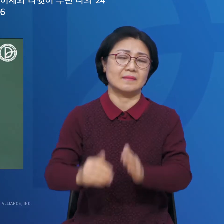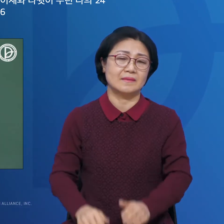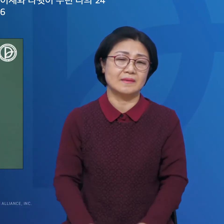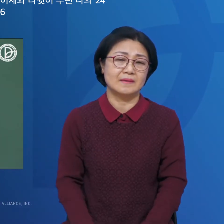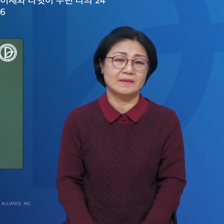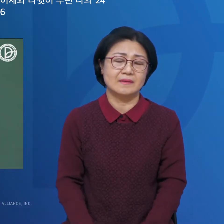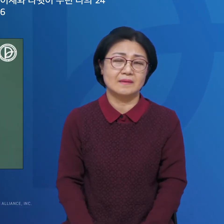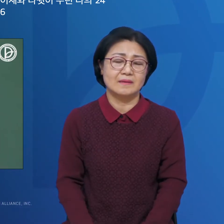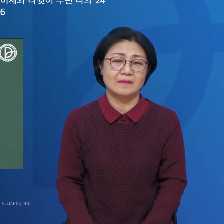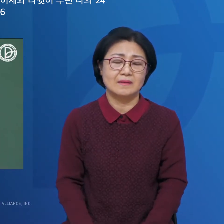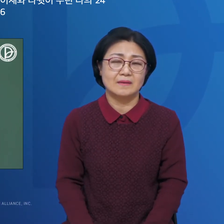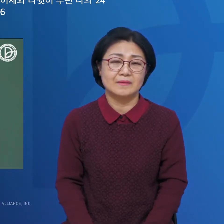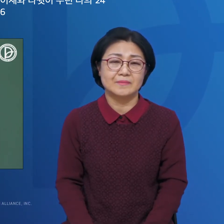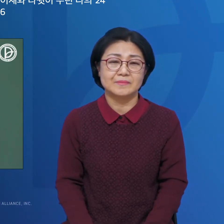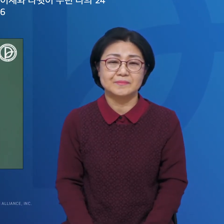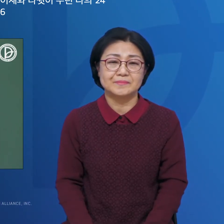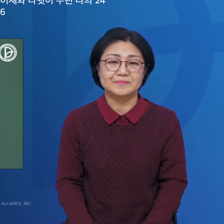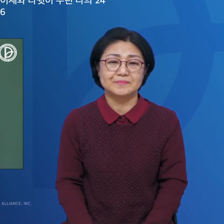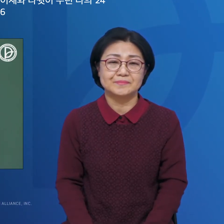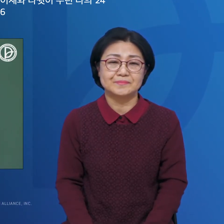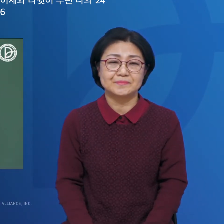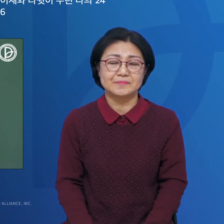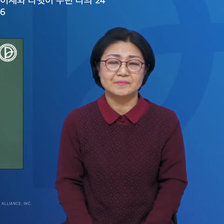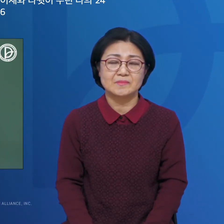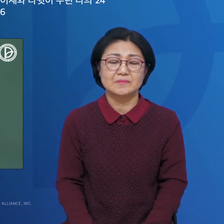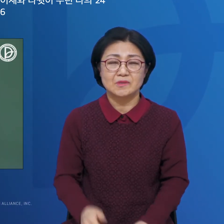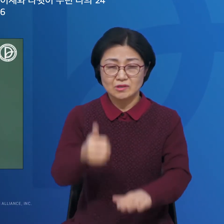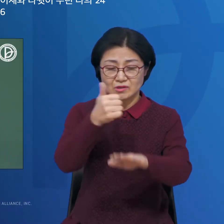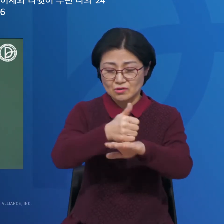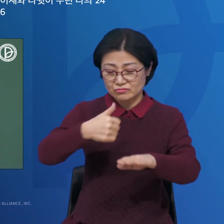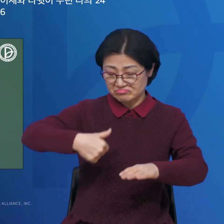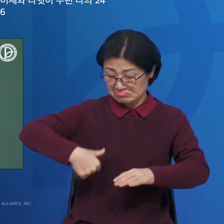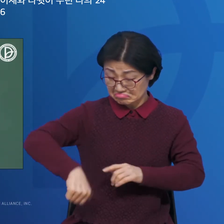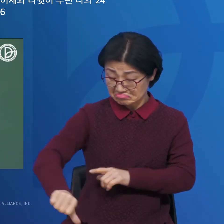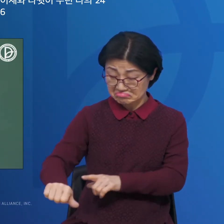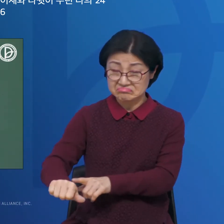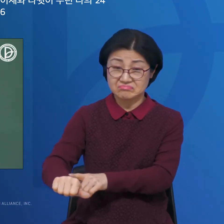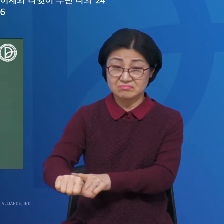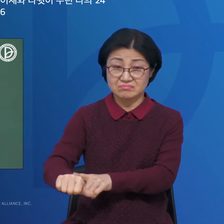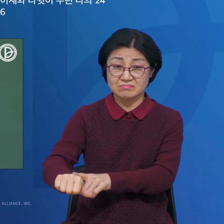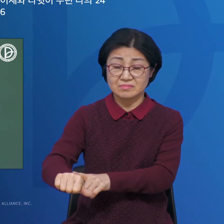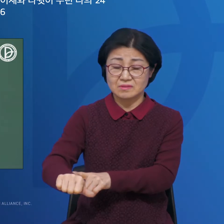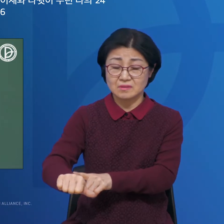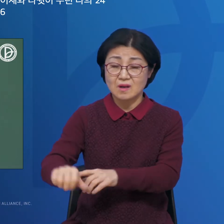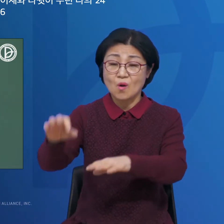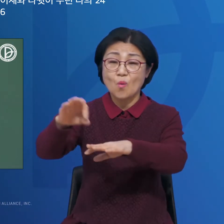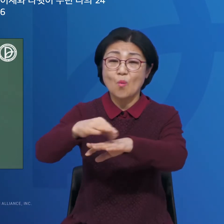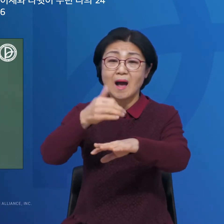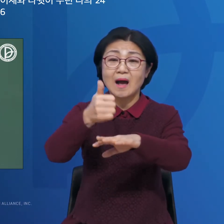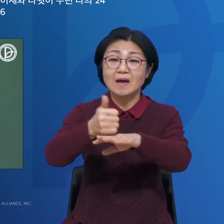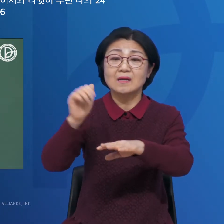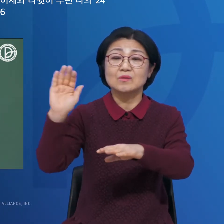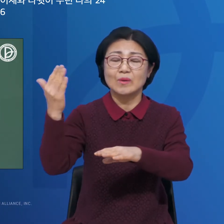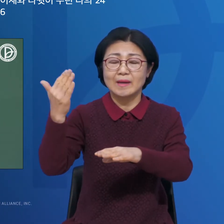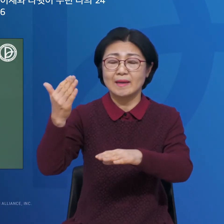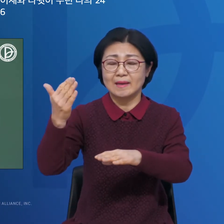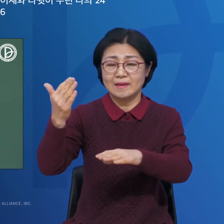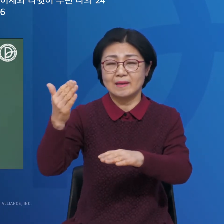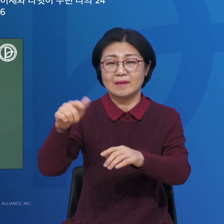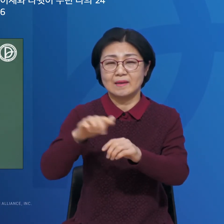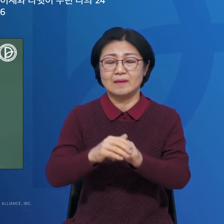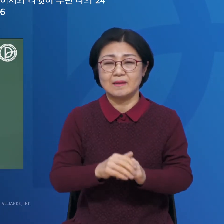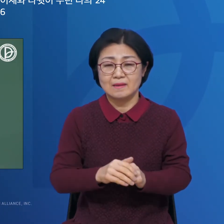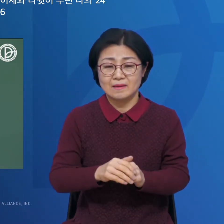그때 시킨 심부름이라니까요. And this is the errand that he sends out at 야, that 너 time. 왕 될 거니까 조심해 이래 될 거 아니요. 반드시 갖다 주고